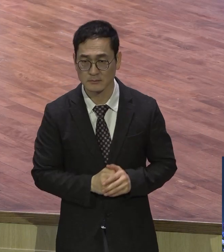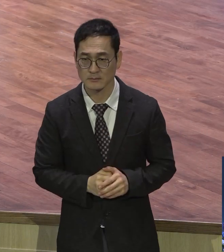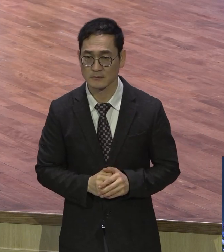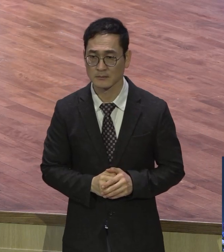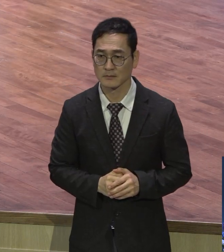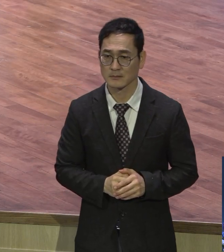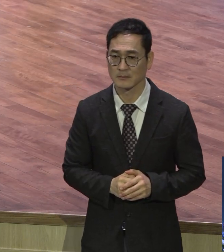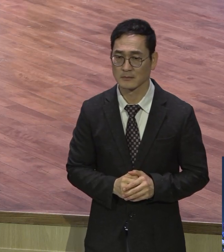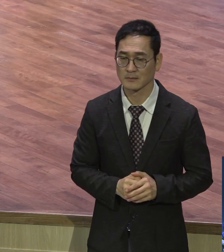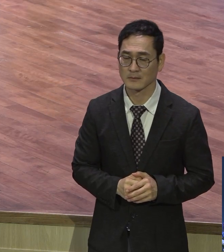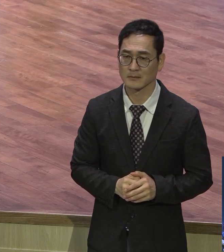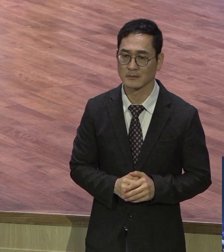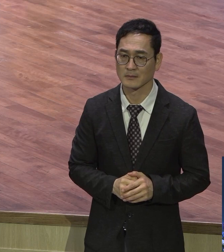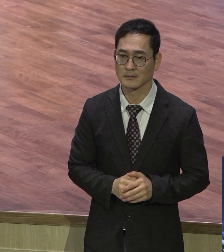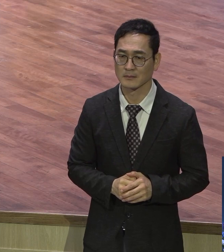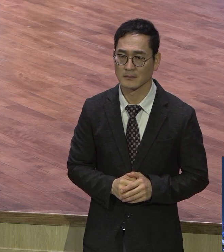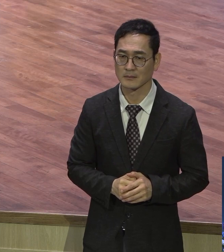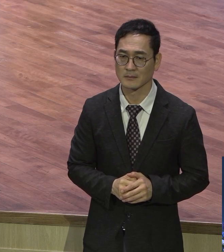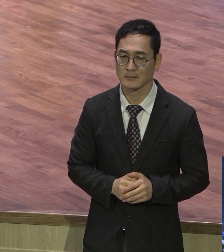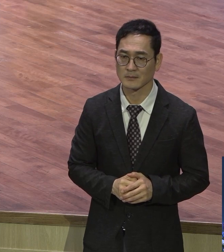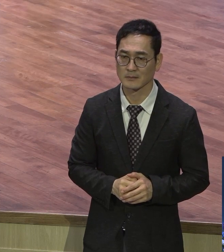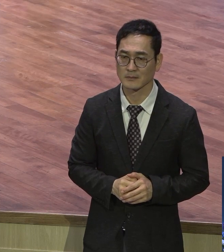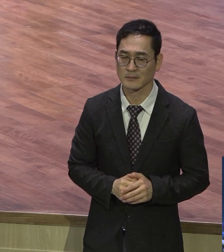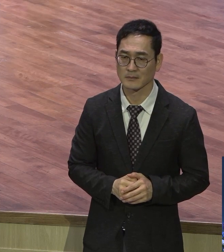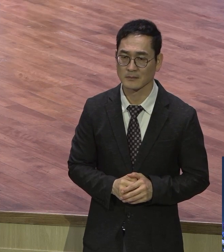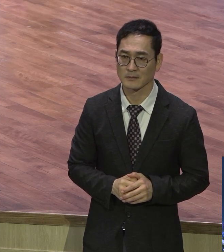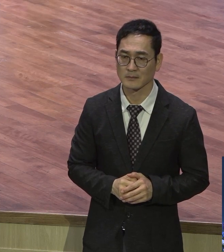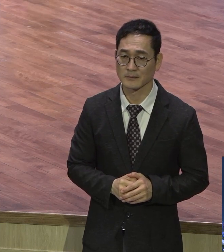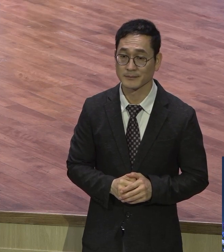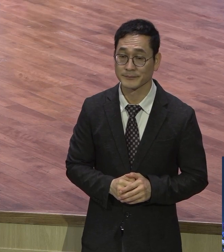앞서서 한 말씀이시요 그게 뭐냐 따라 안심하라